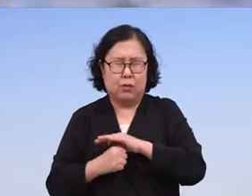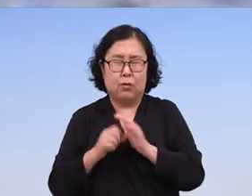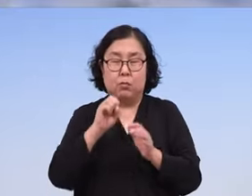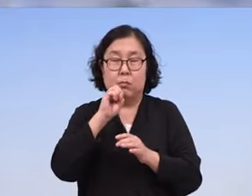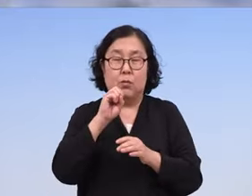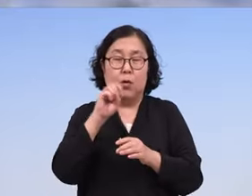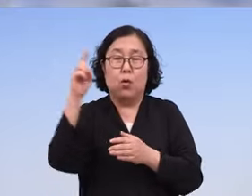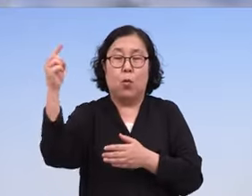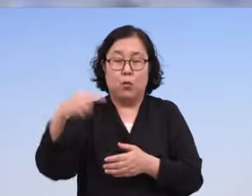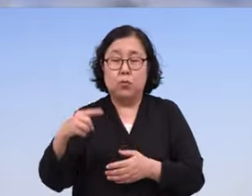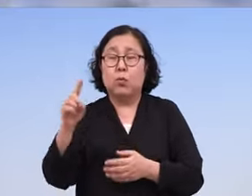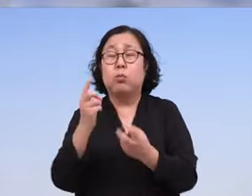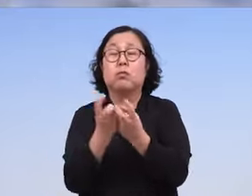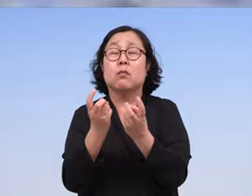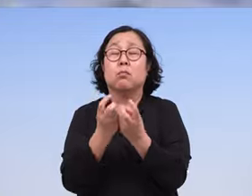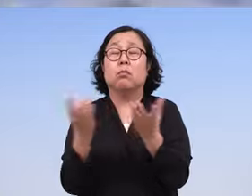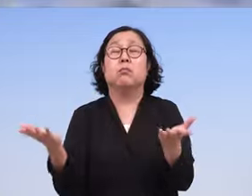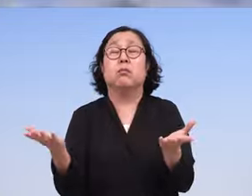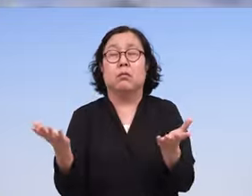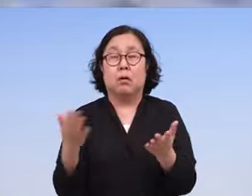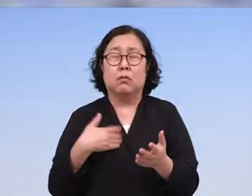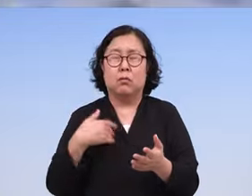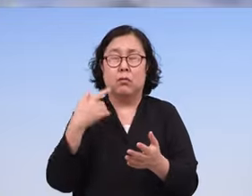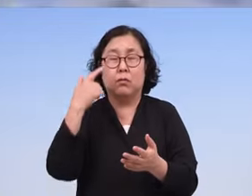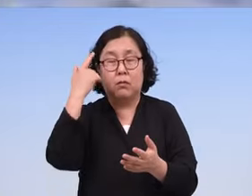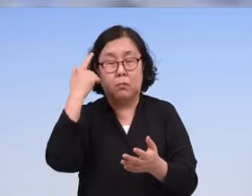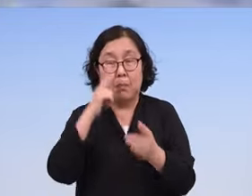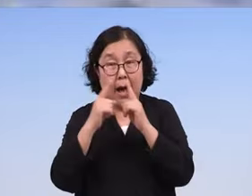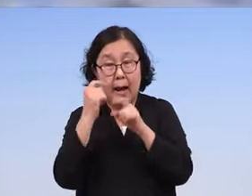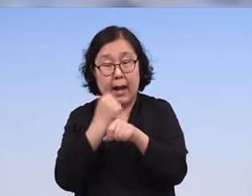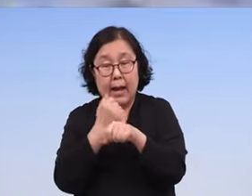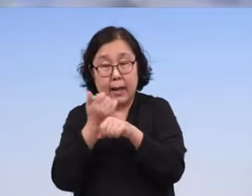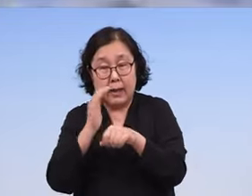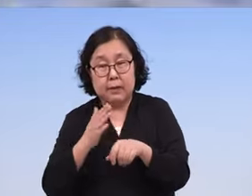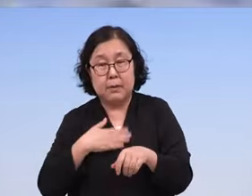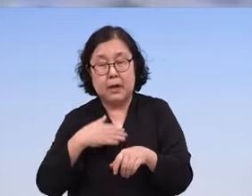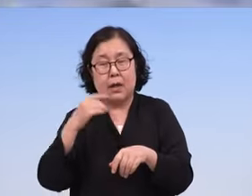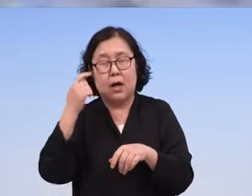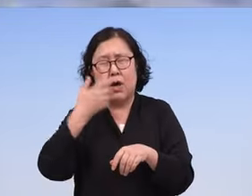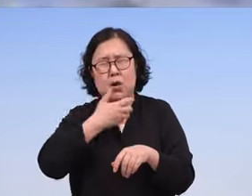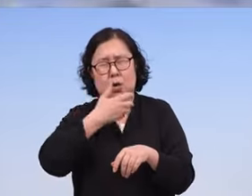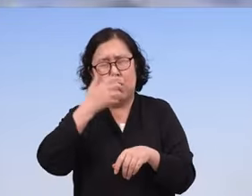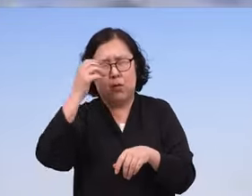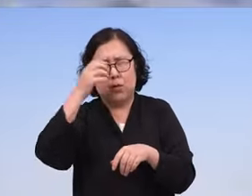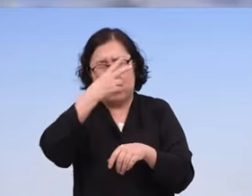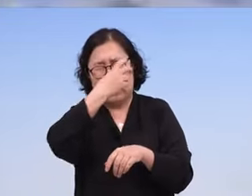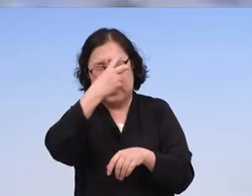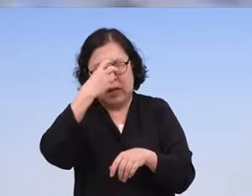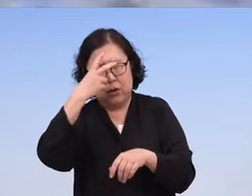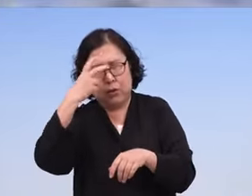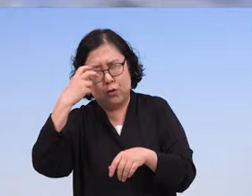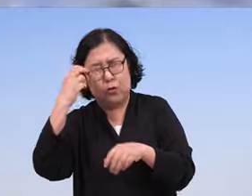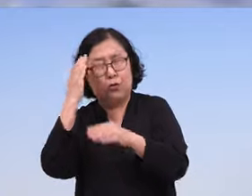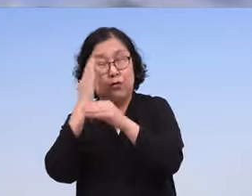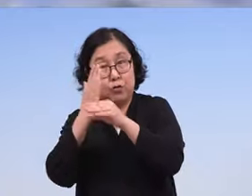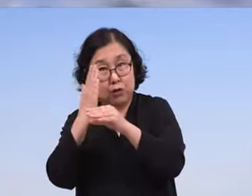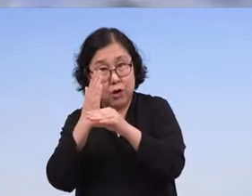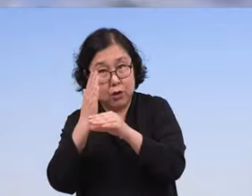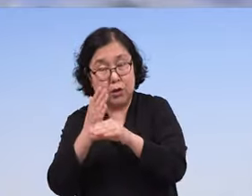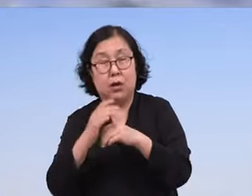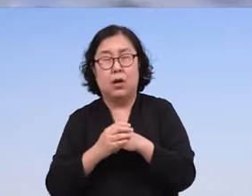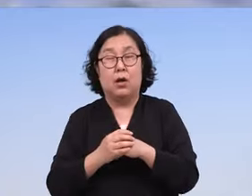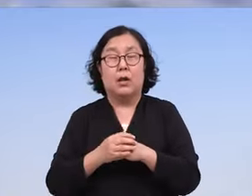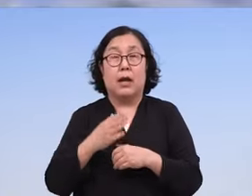뭐 오는데 어떡하겠습니까 주님. 그렇게 하고 내가 얼버무렸을 텐데 잠결에 내가 그래서 자다가 그냥 10,000명에서